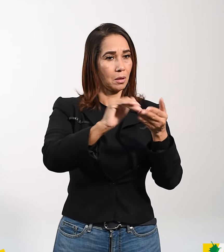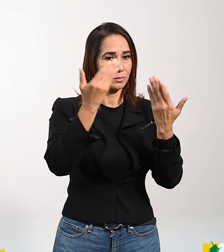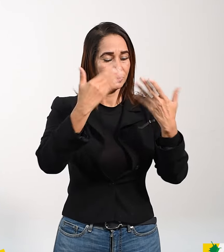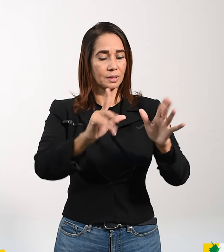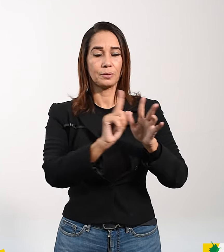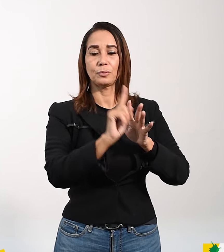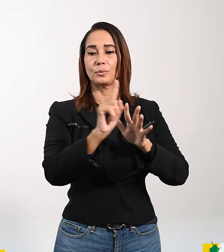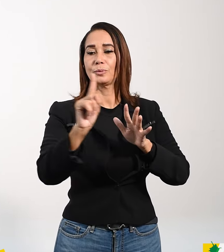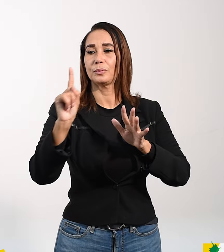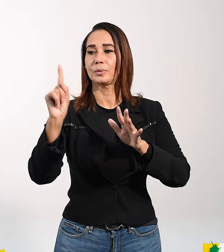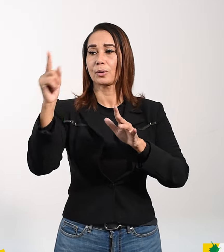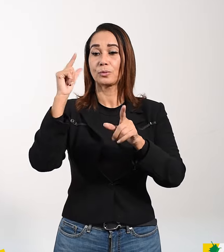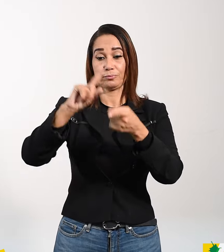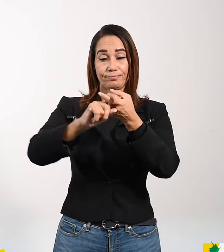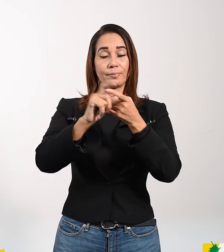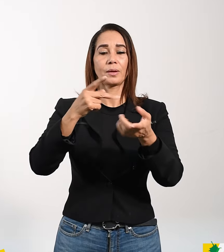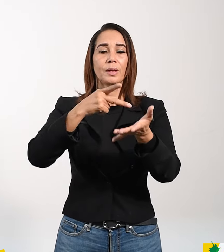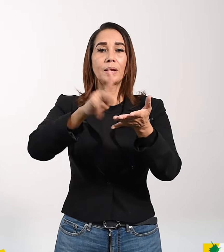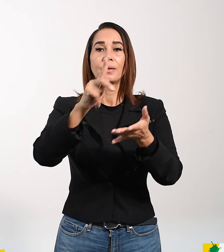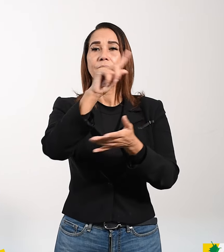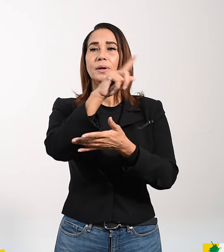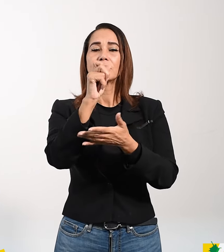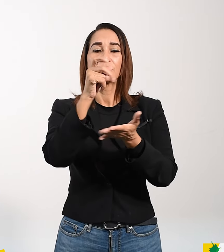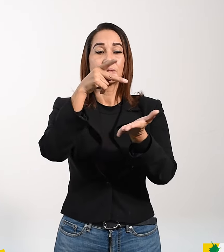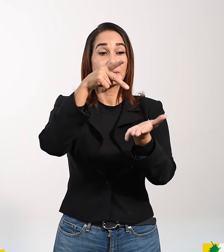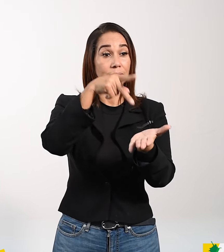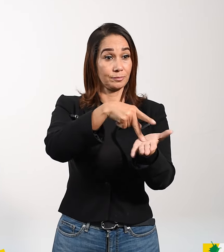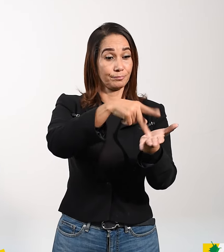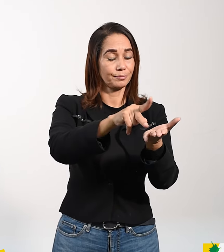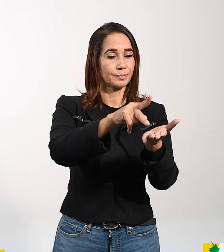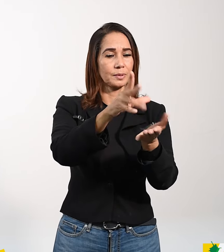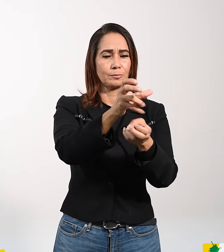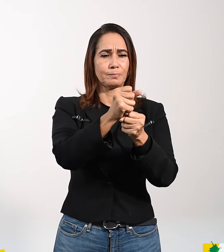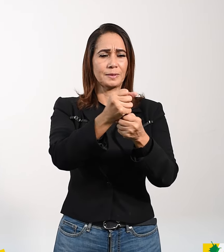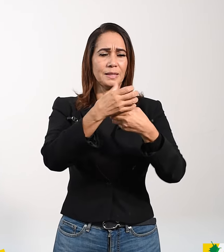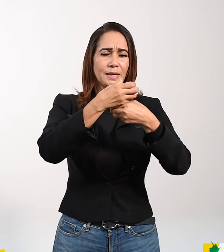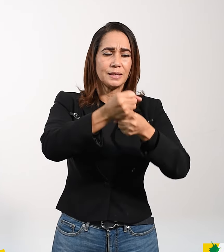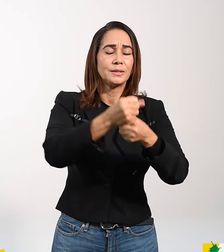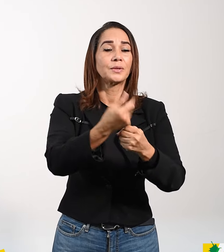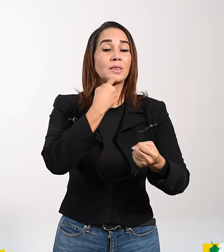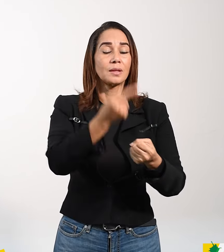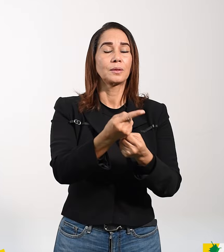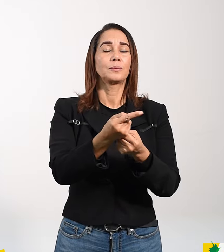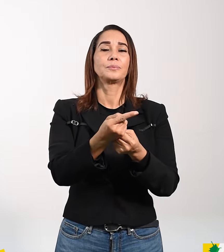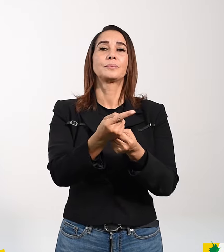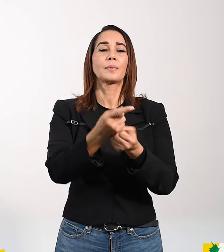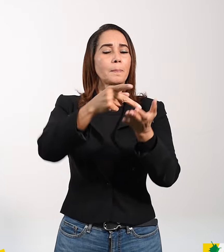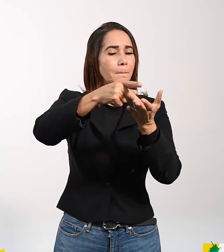uno de sus compañeros que le debía cien denarios Y agarrándolo lo estrangulaba diciendo Págame lo